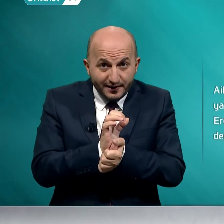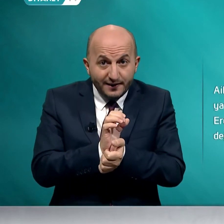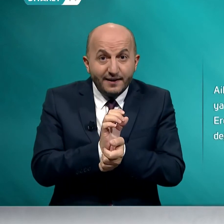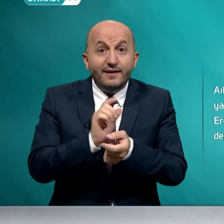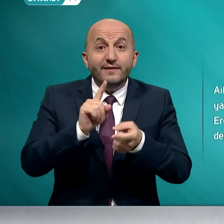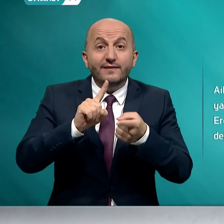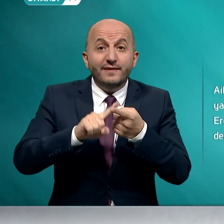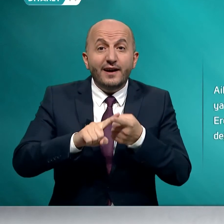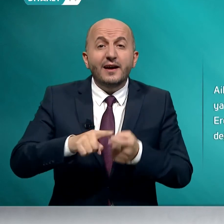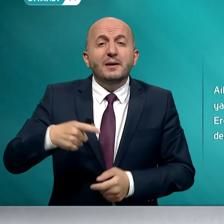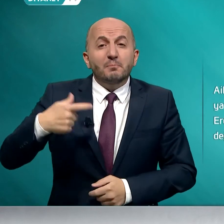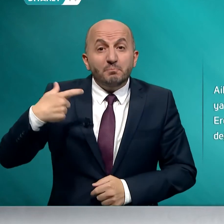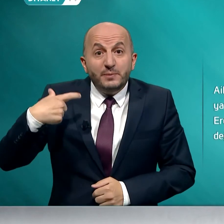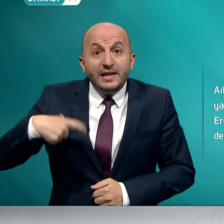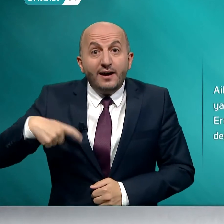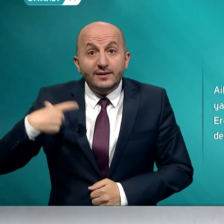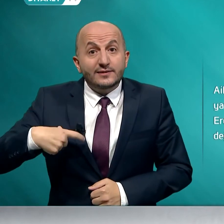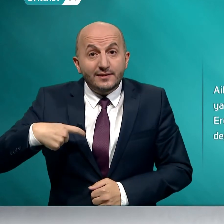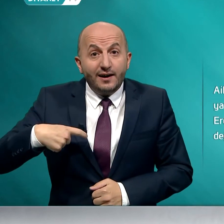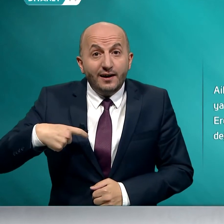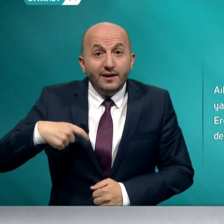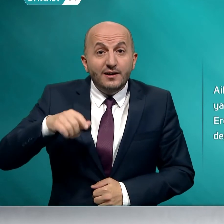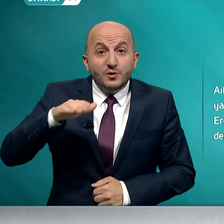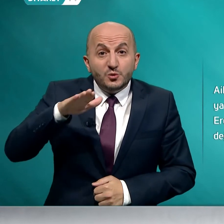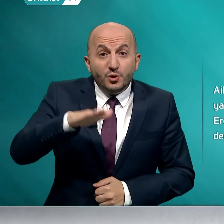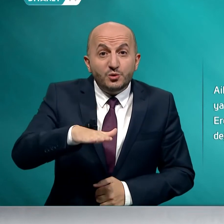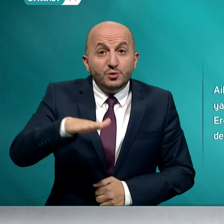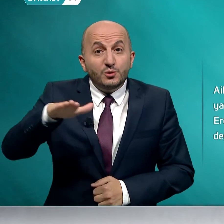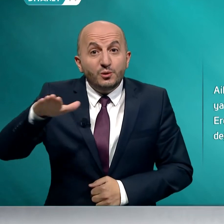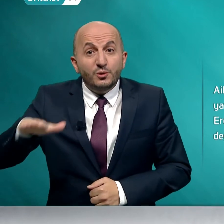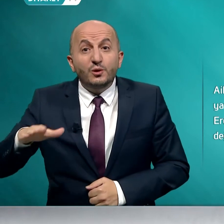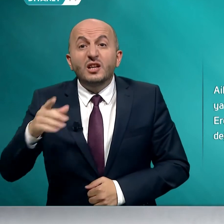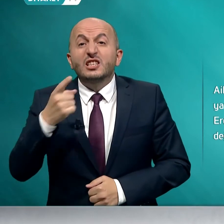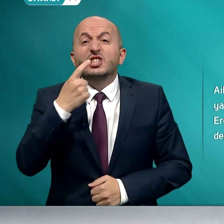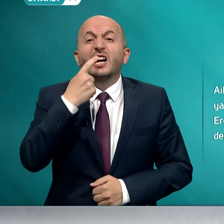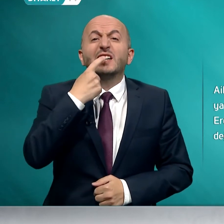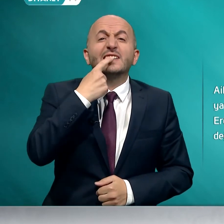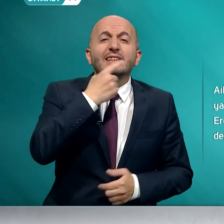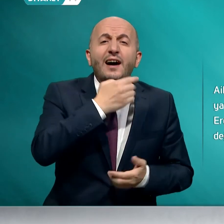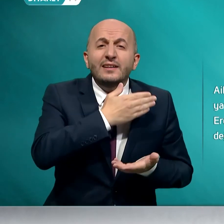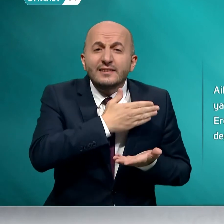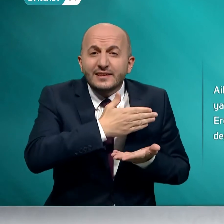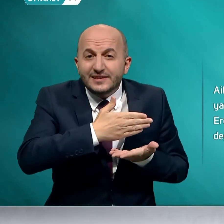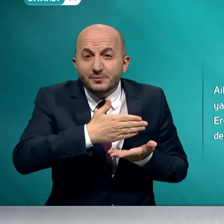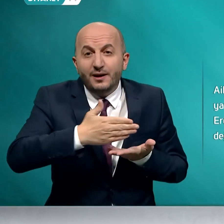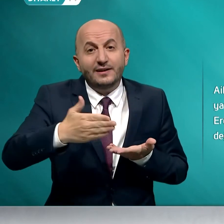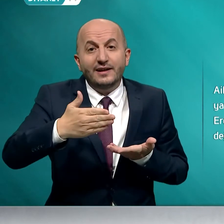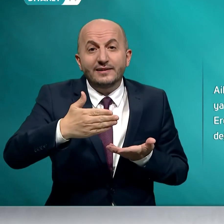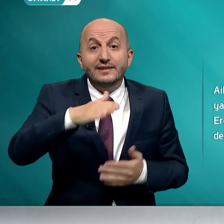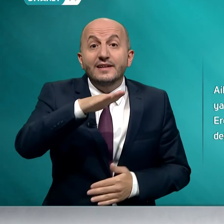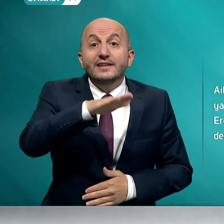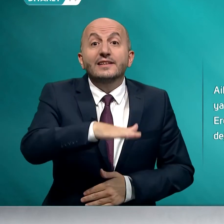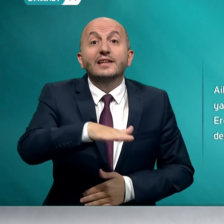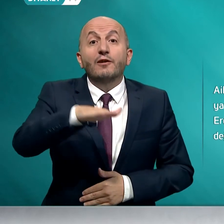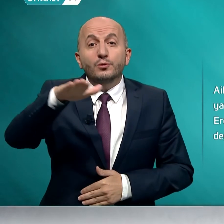Ailemize ve bilhassa çocukluk çağından